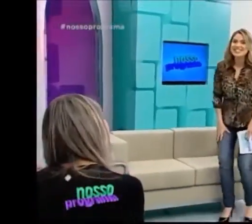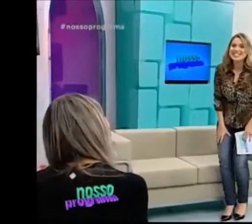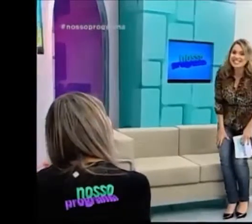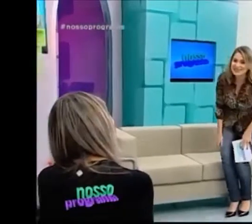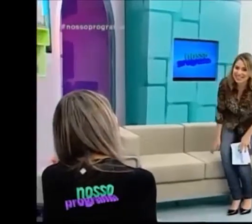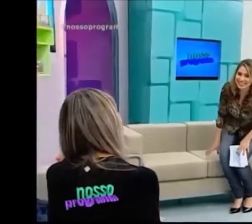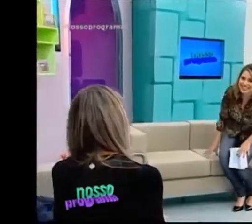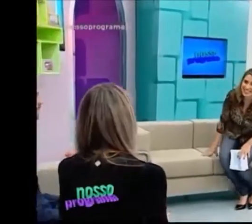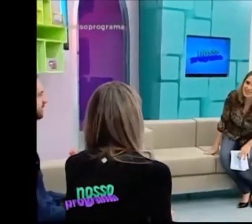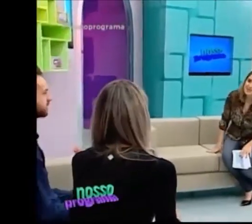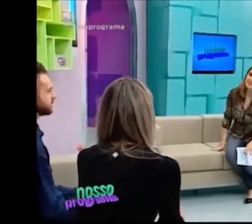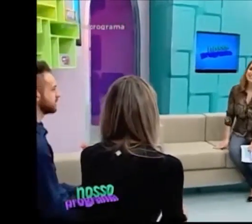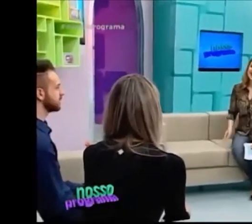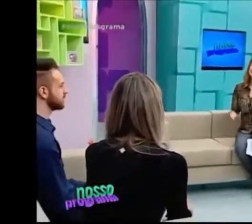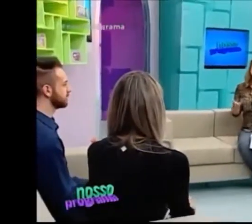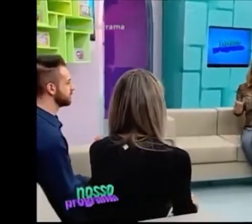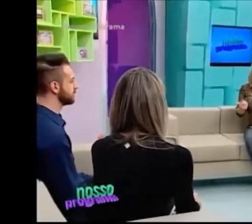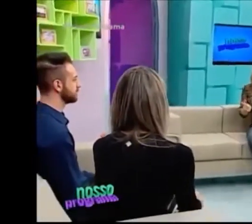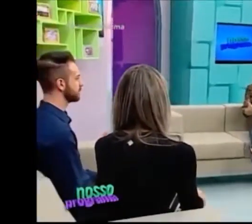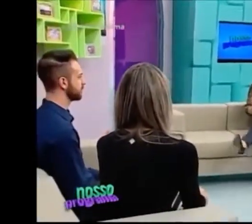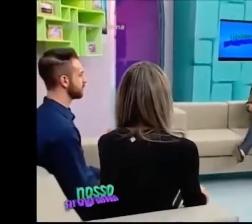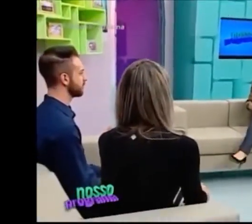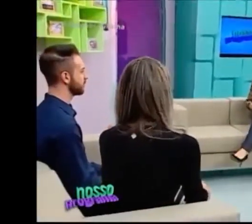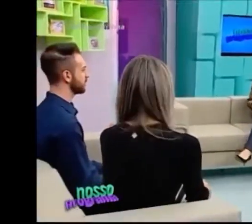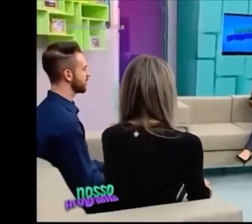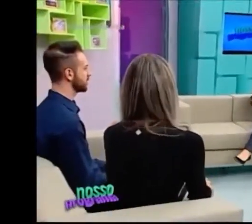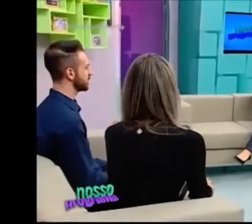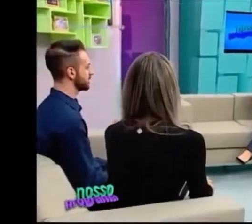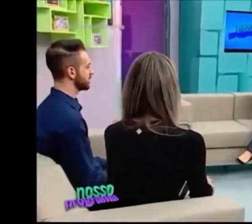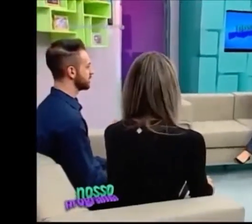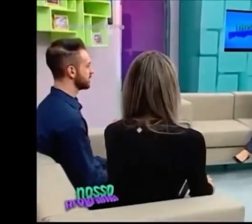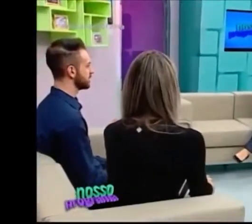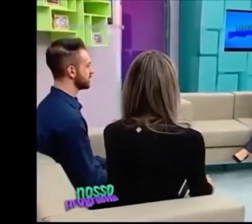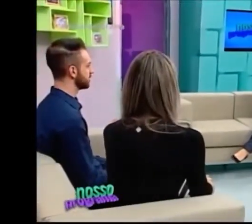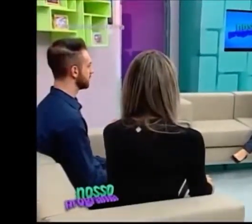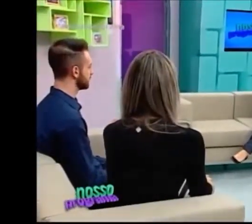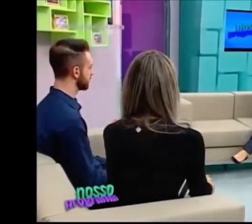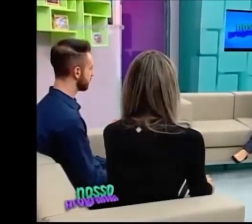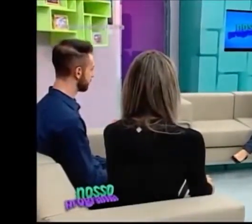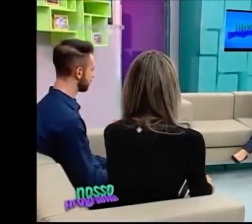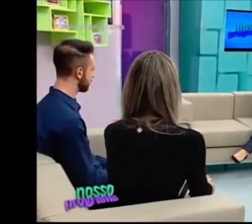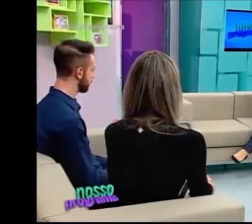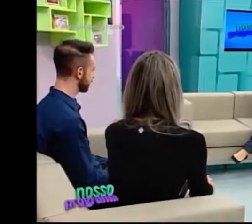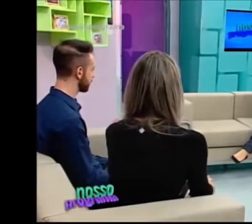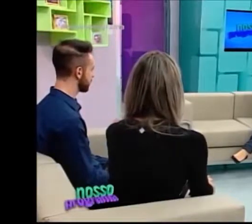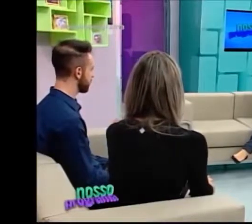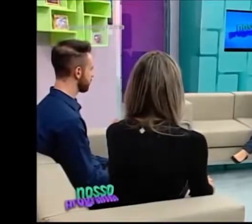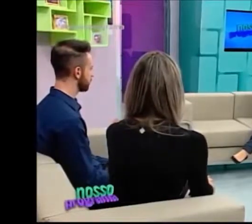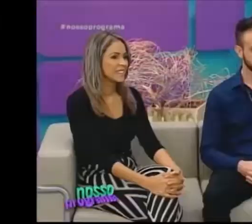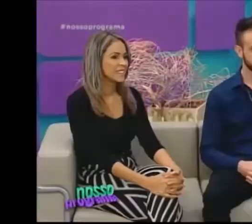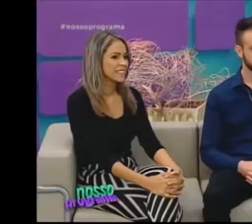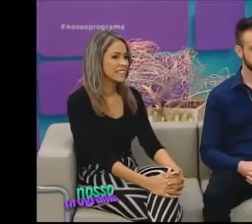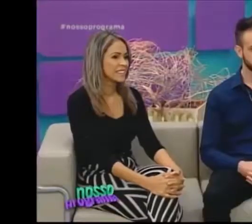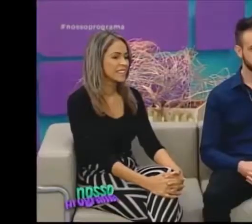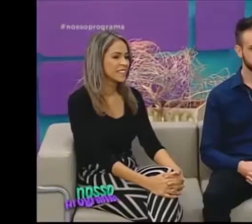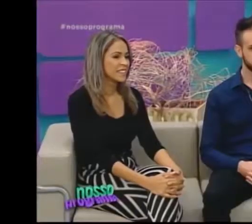te receber aqui. Boa tarde, ela é intérprete, vai conversar com a gente. E eu estou recebendo também o Helder Aparecido Finhani, que é professor e é